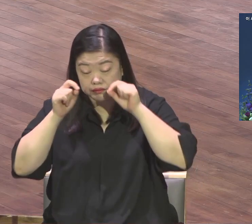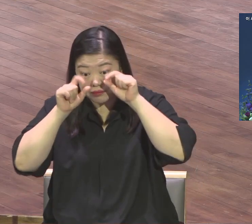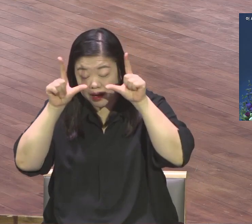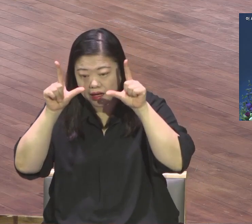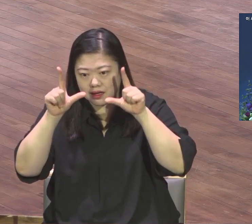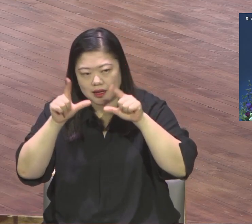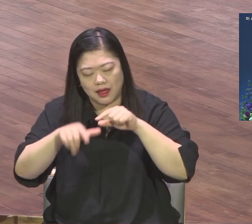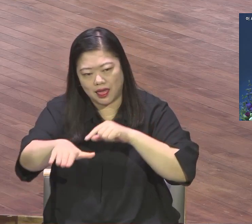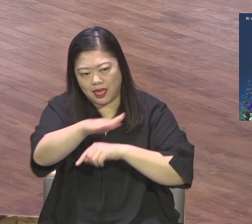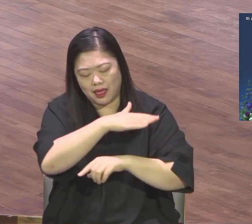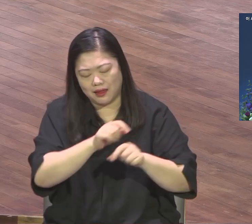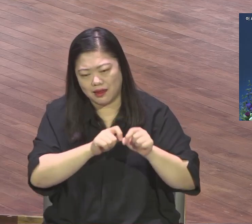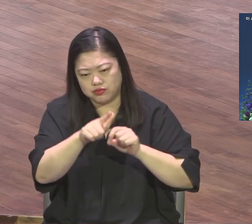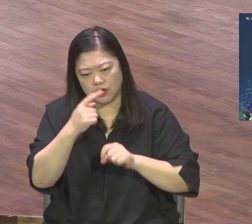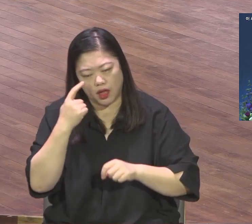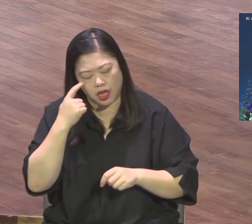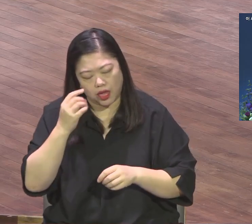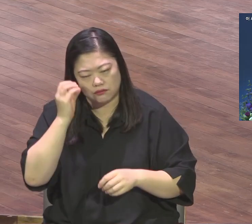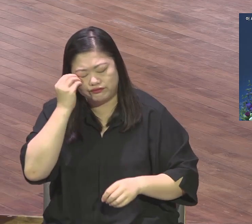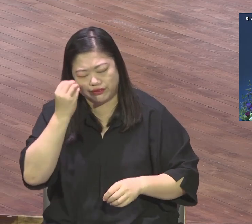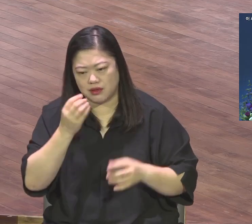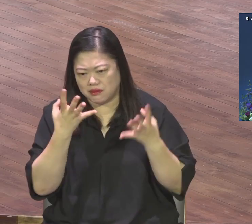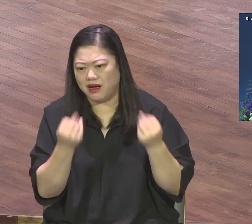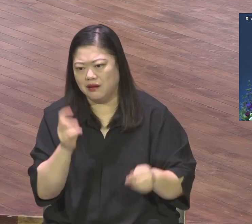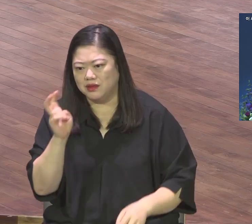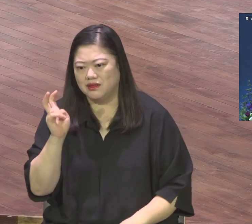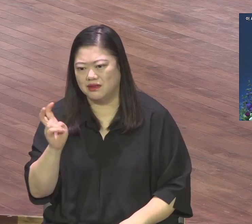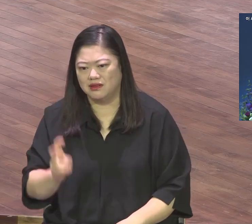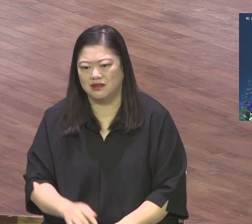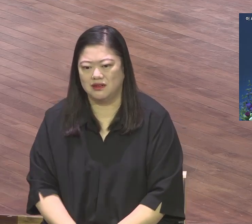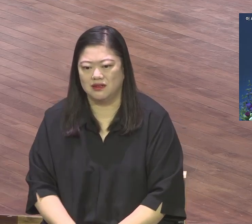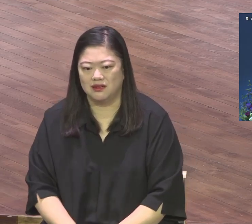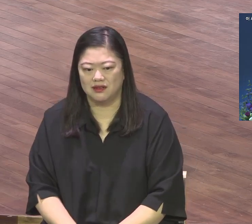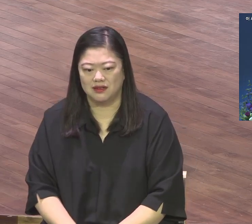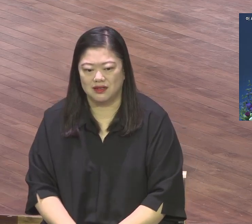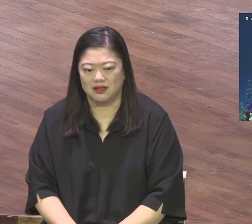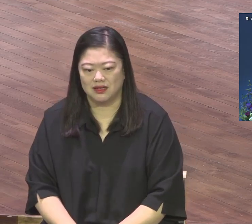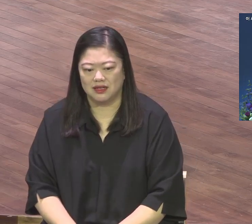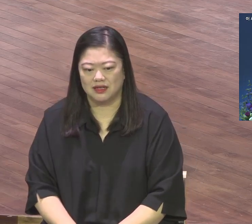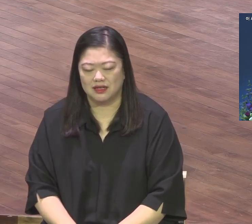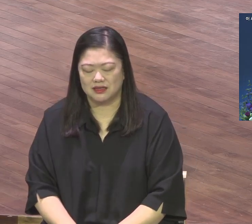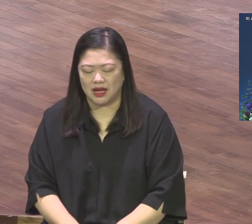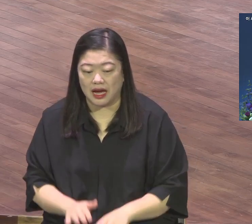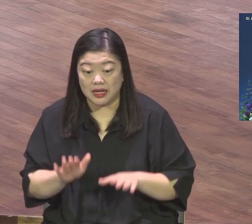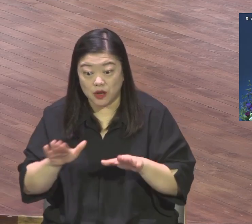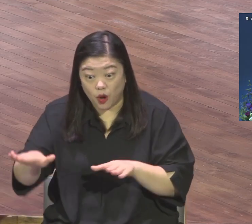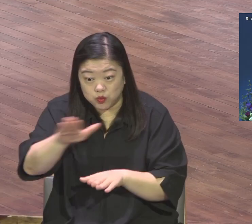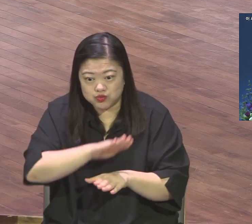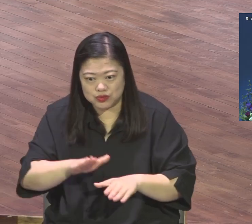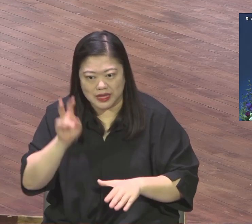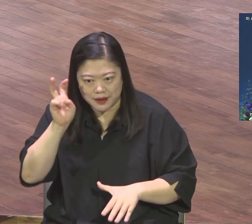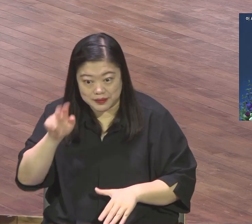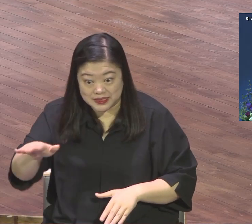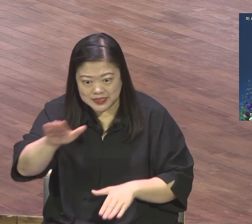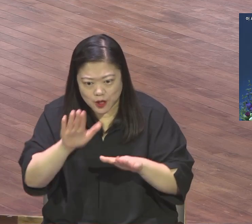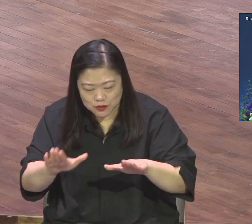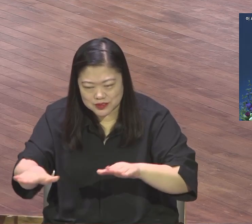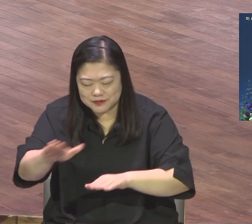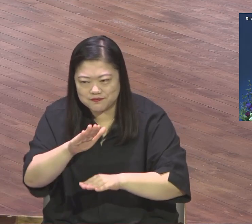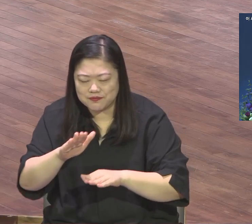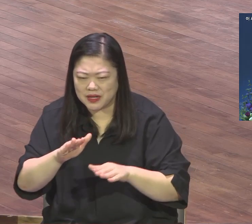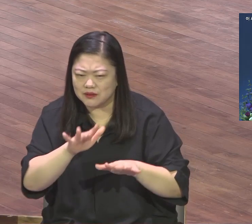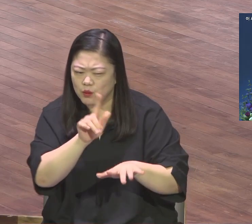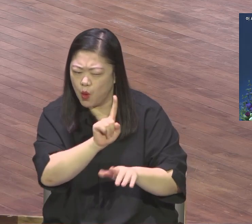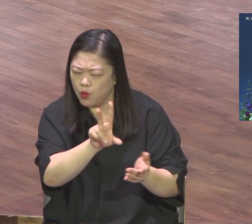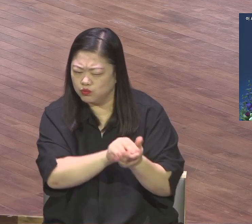흔들려고 이 문제와 사건이 내 영적 상태를 다루시려고 하나님께서